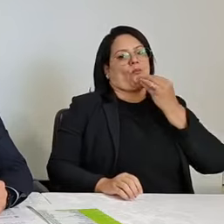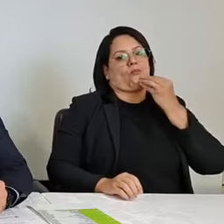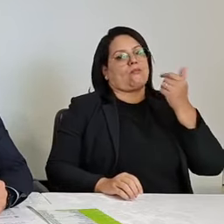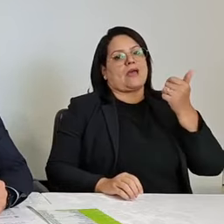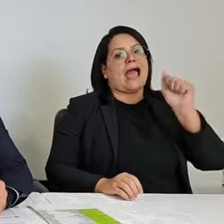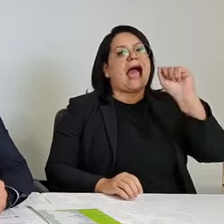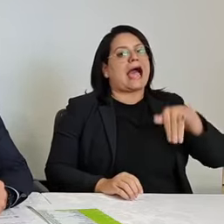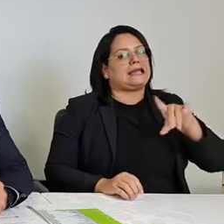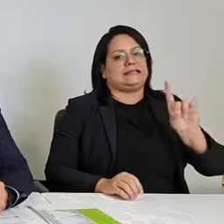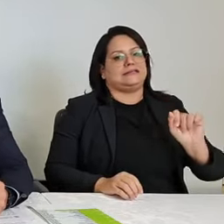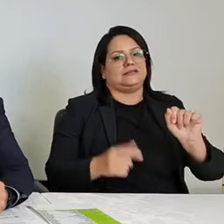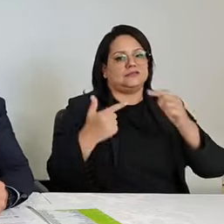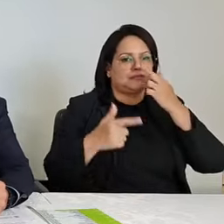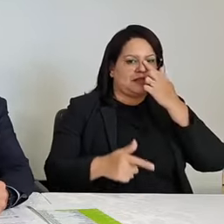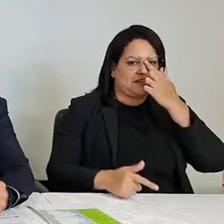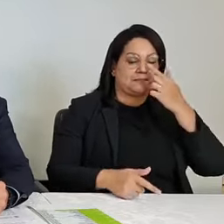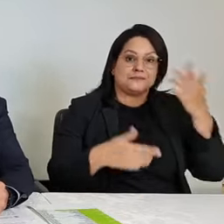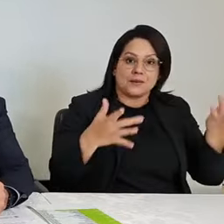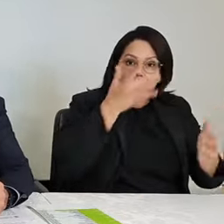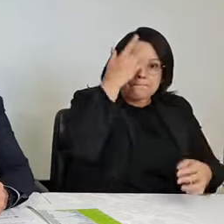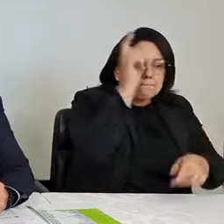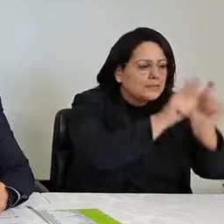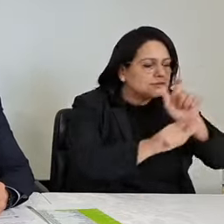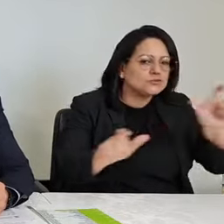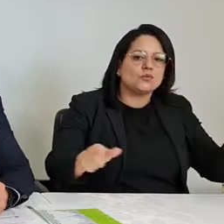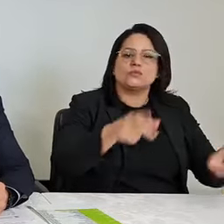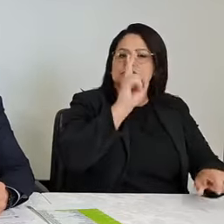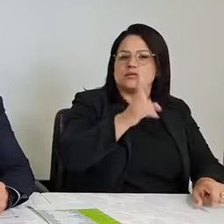de... Tá, então, o pessoal sempre quando relaciona